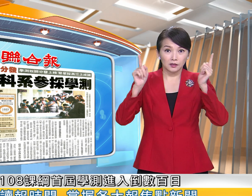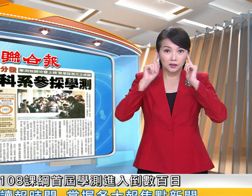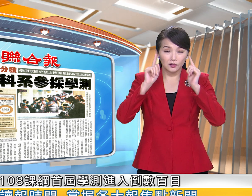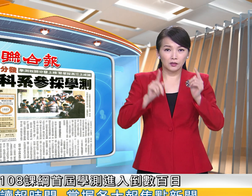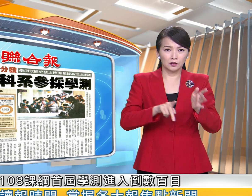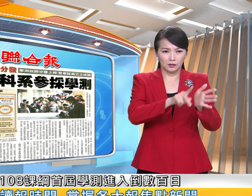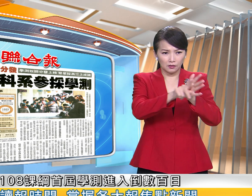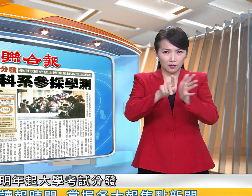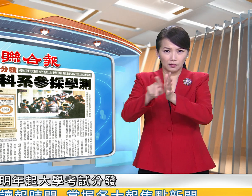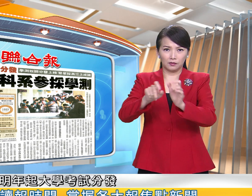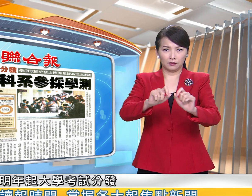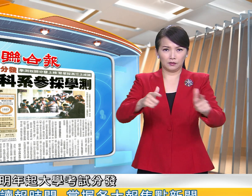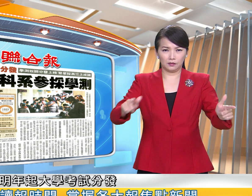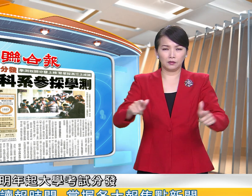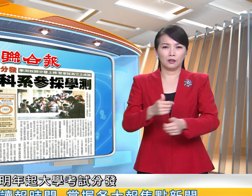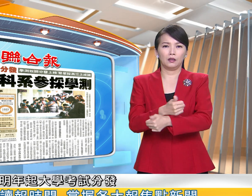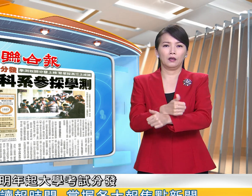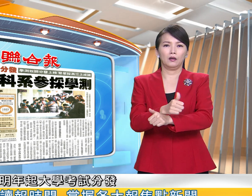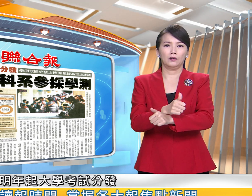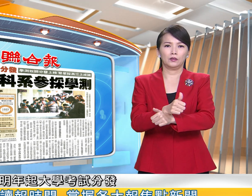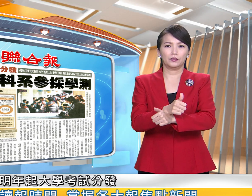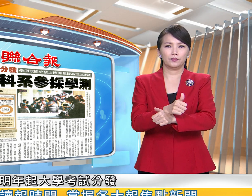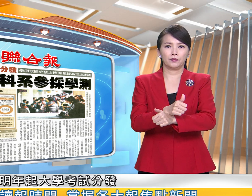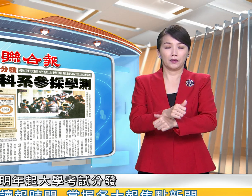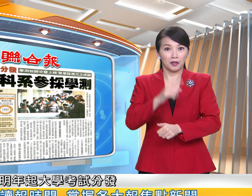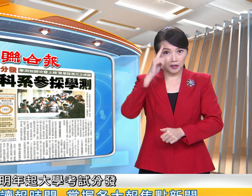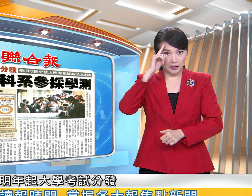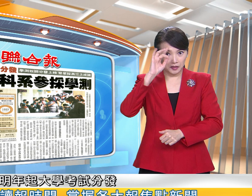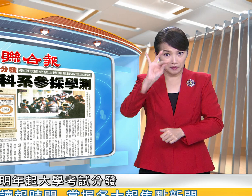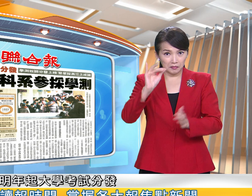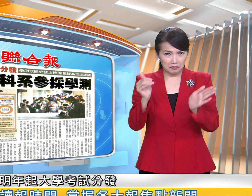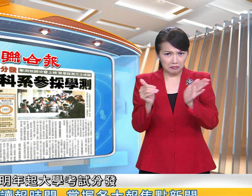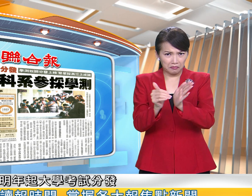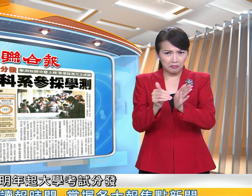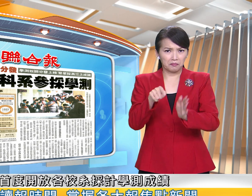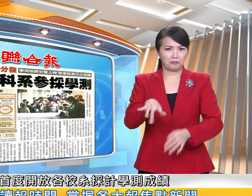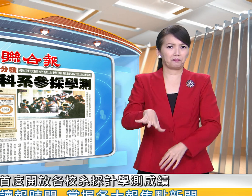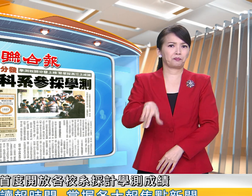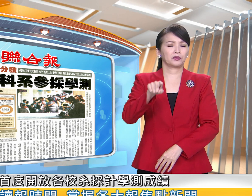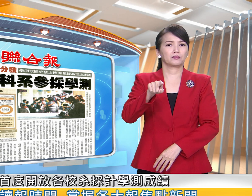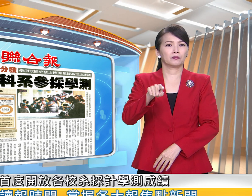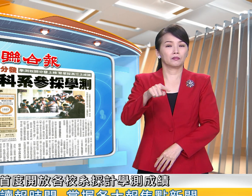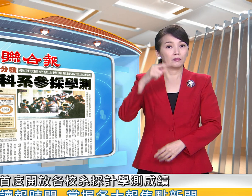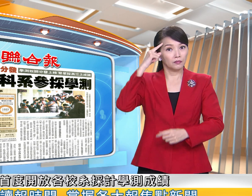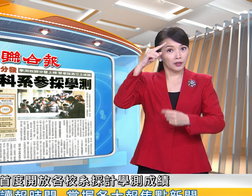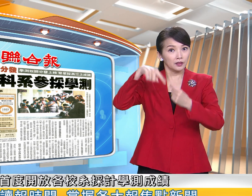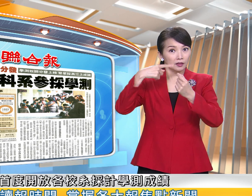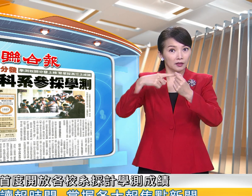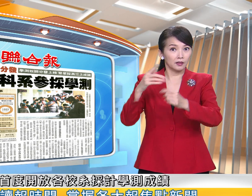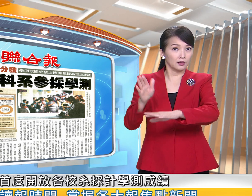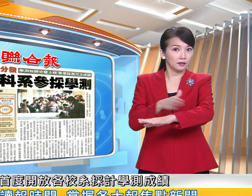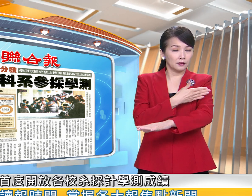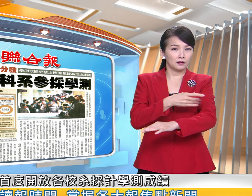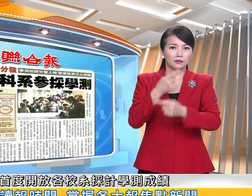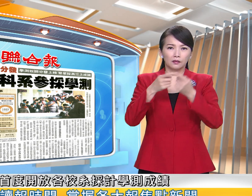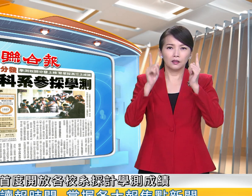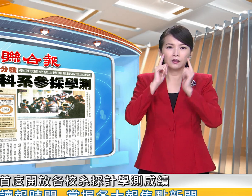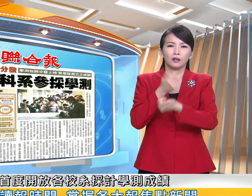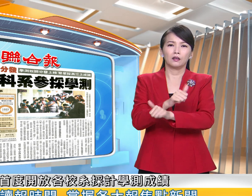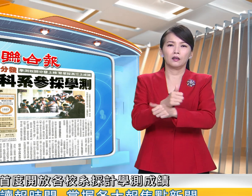100天，明年起大学考试分发首度开放各校系采集学测的